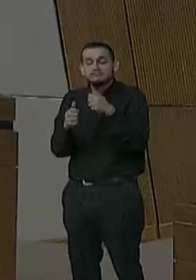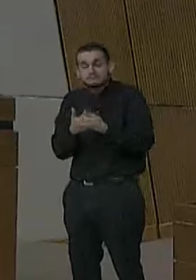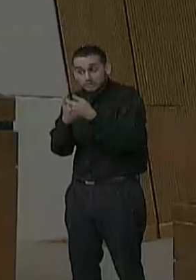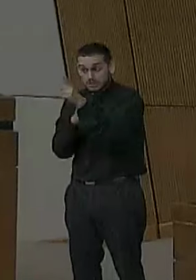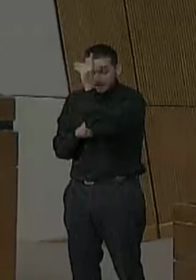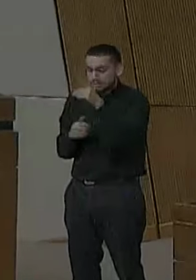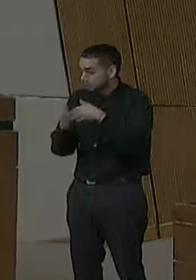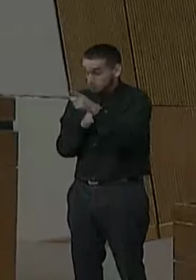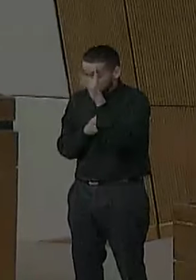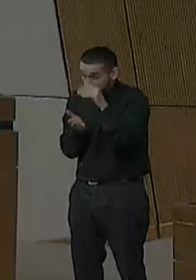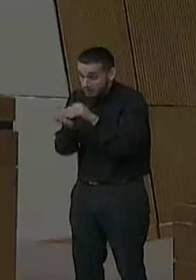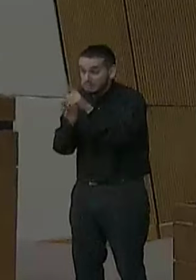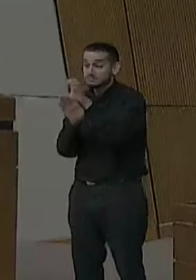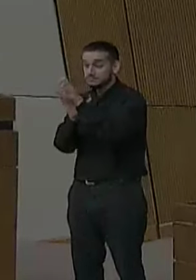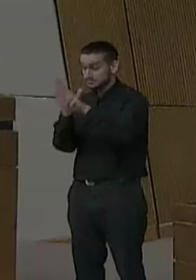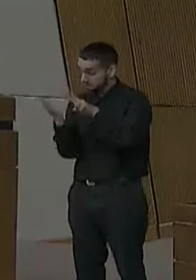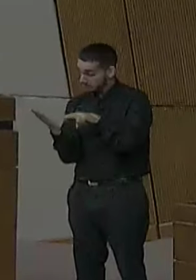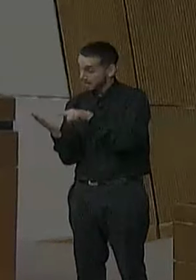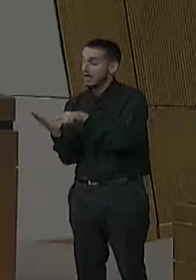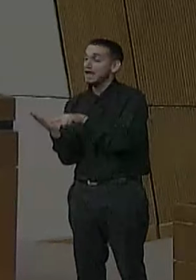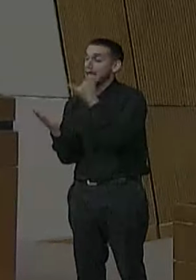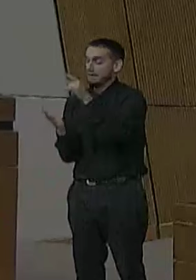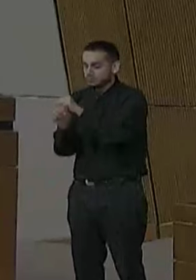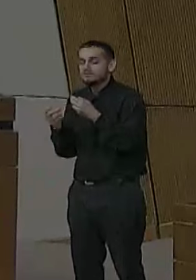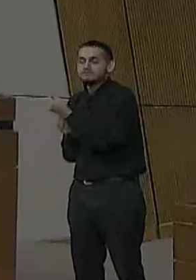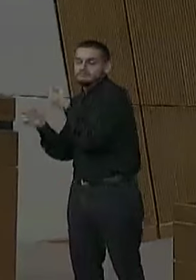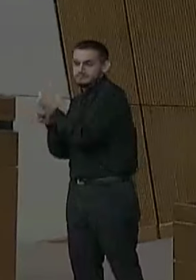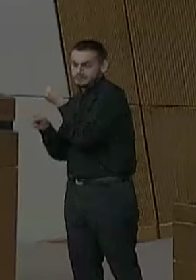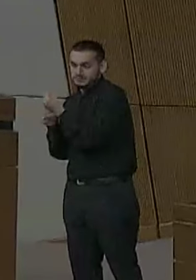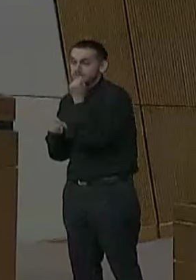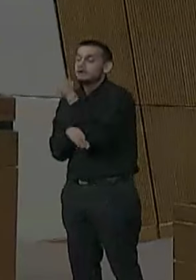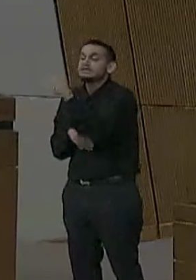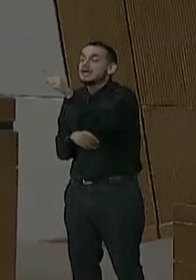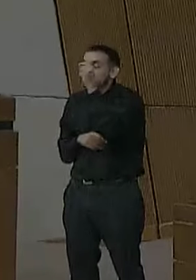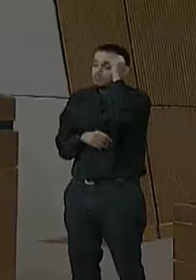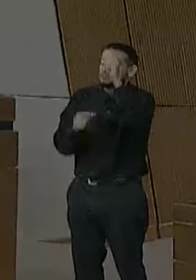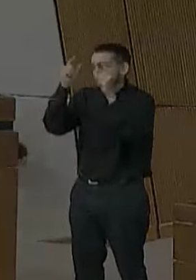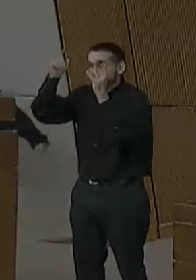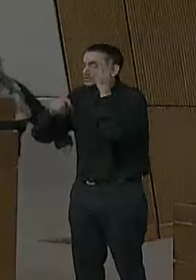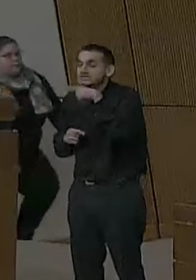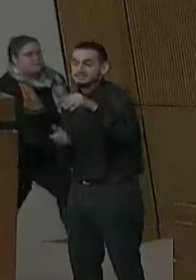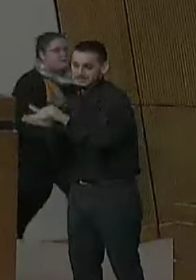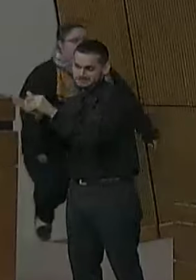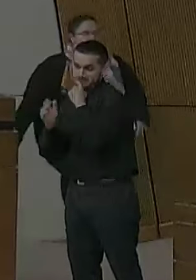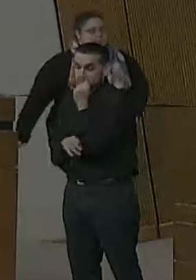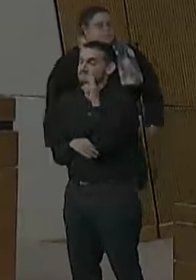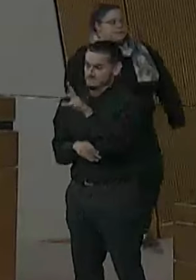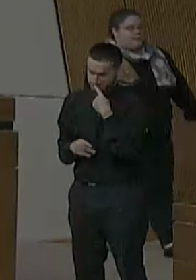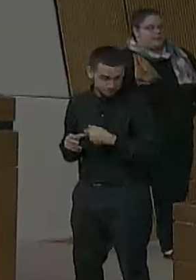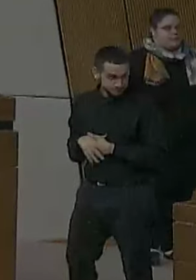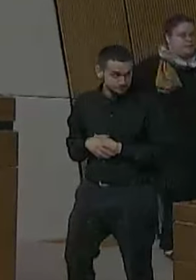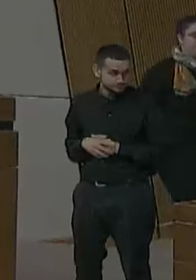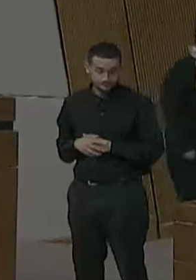por supuesto cada uno es idóneo y tenemos que basarnos en la capacidad de cada una de las personas. También